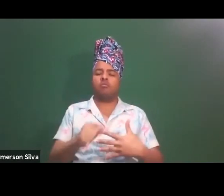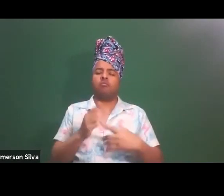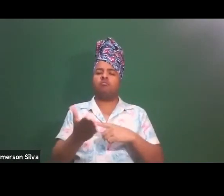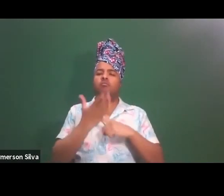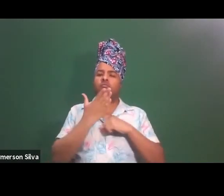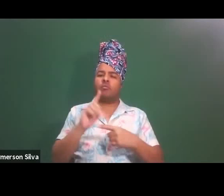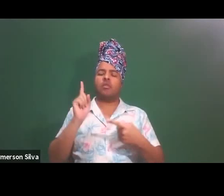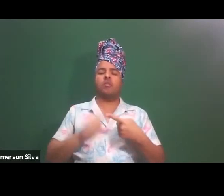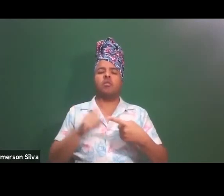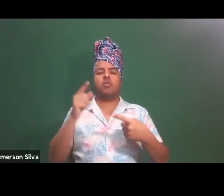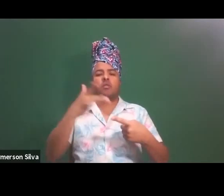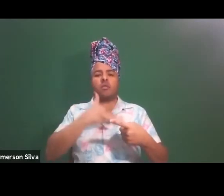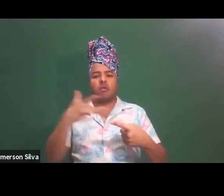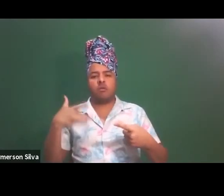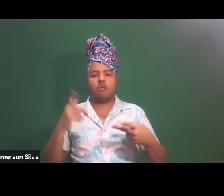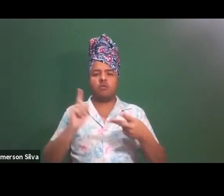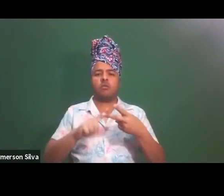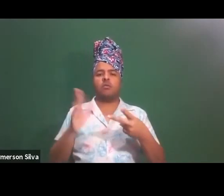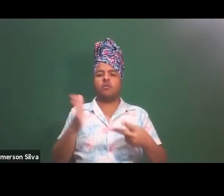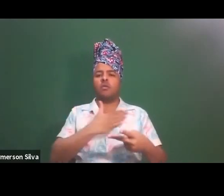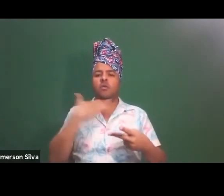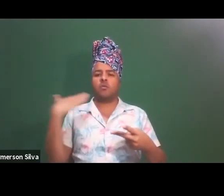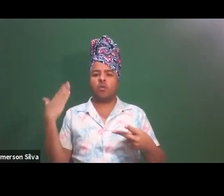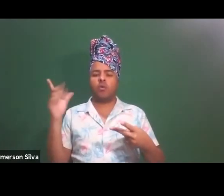da morte e